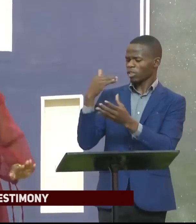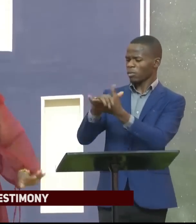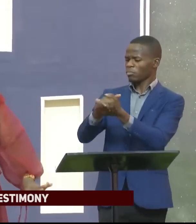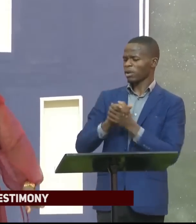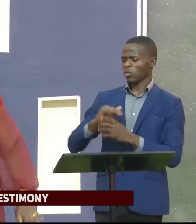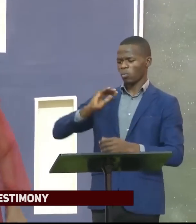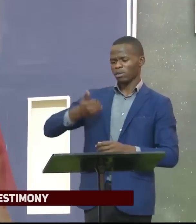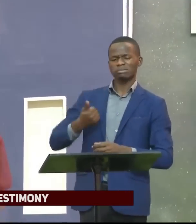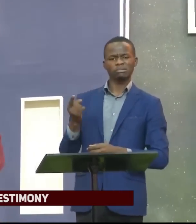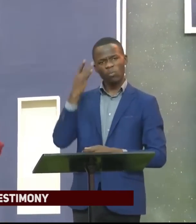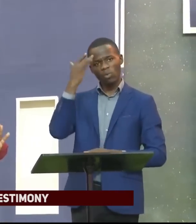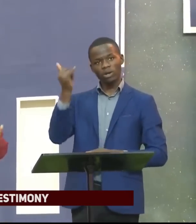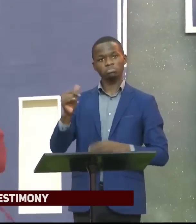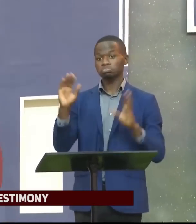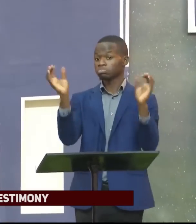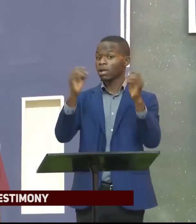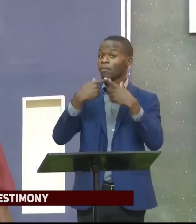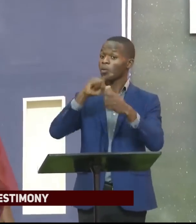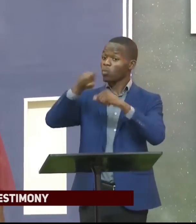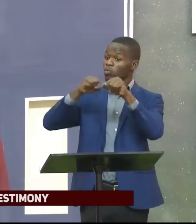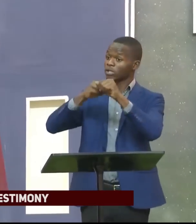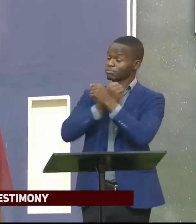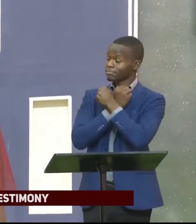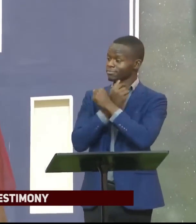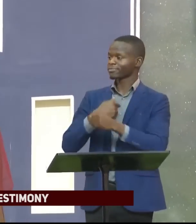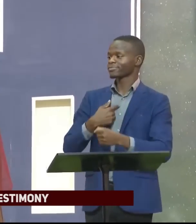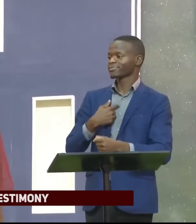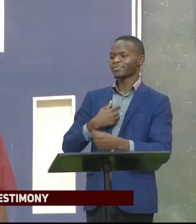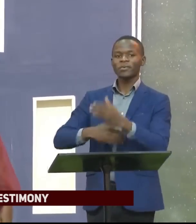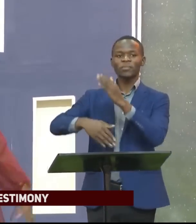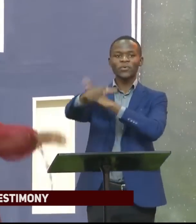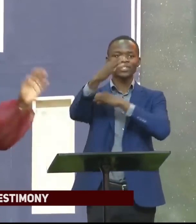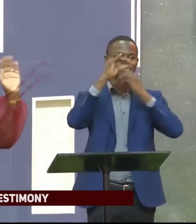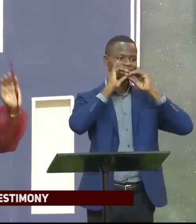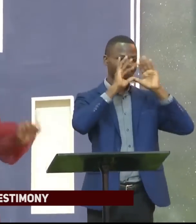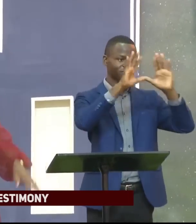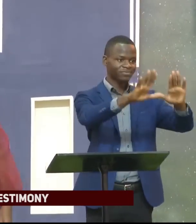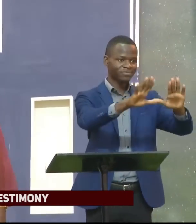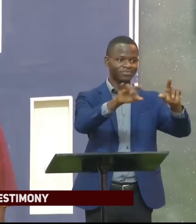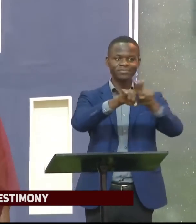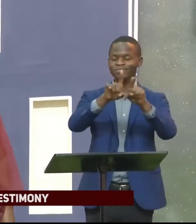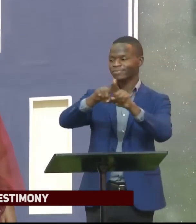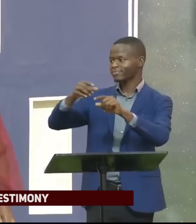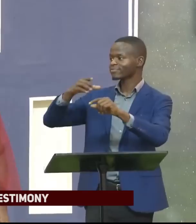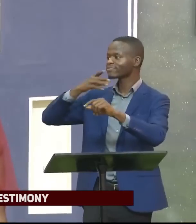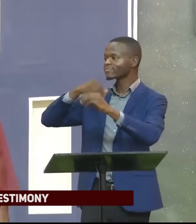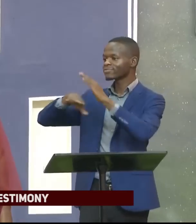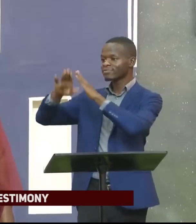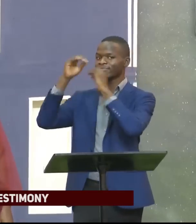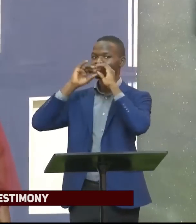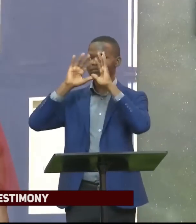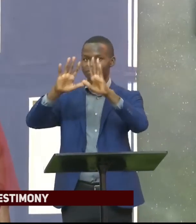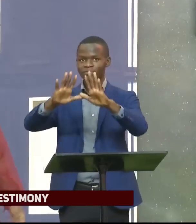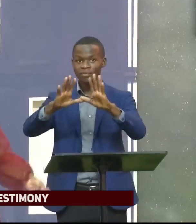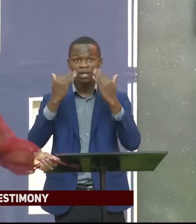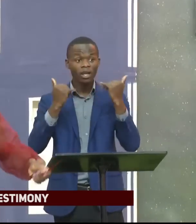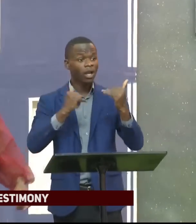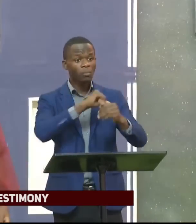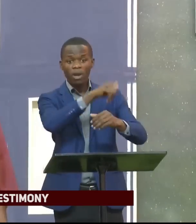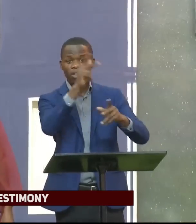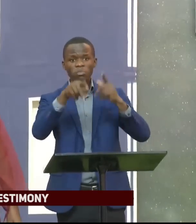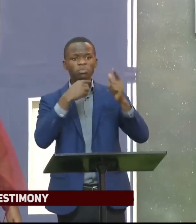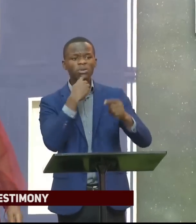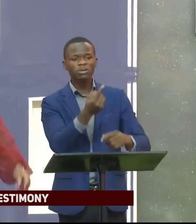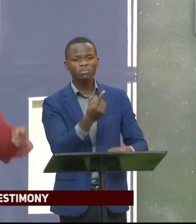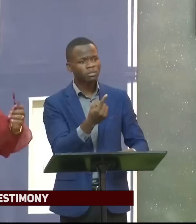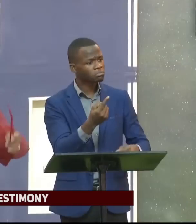mwana. Nothing. Banjagadde. Sebo Mukama abawo omukisa, nyabo Mukama abawo omukisa. Abantu abamu